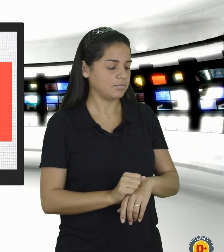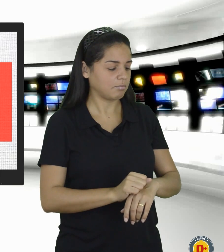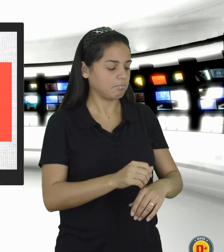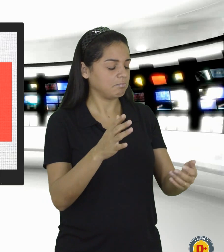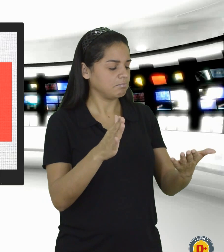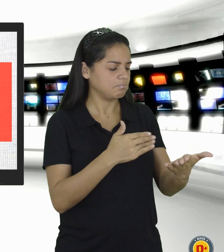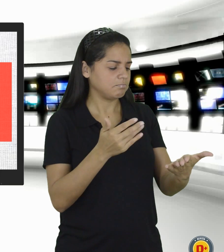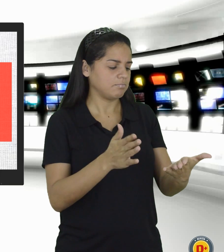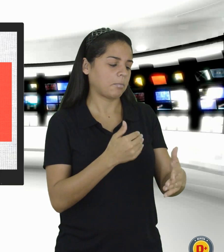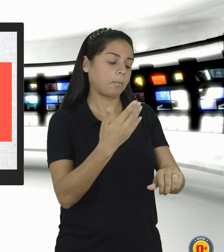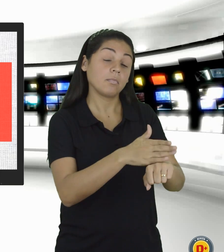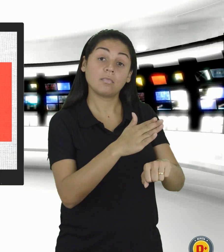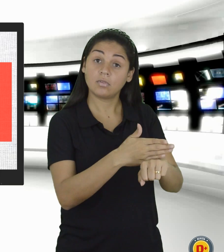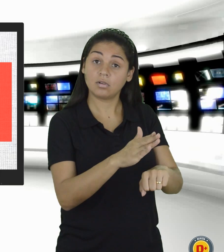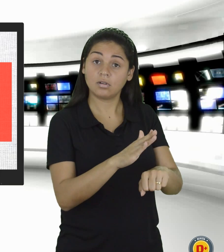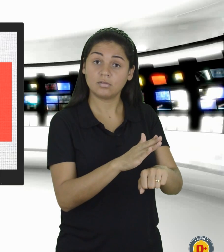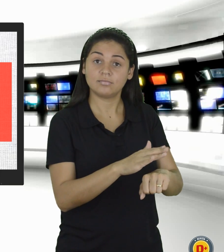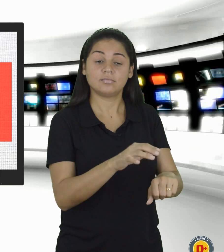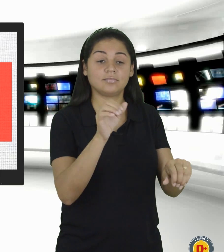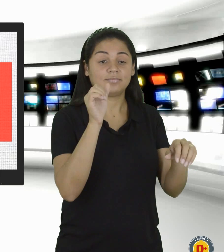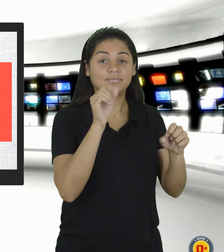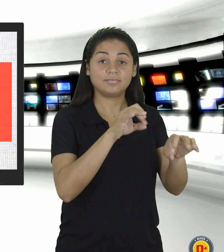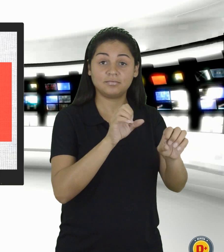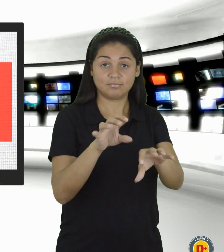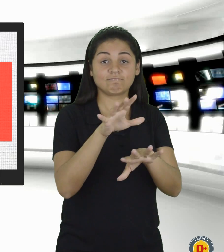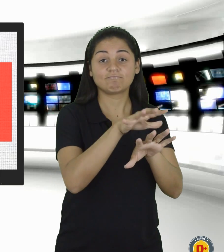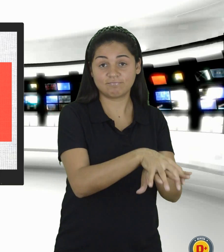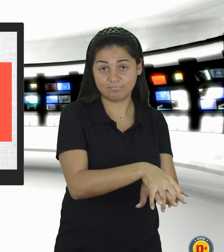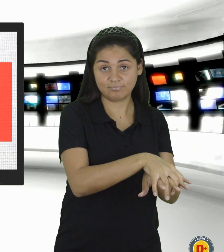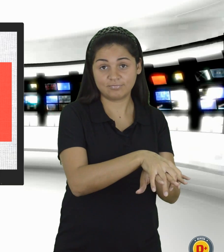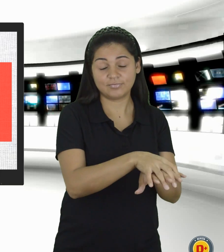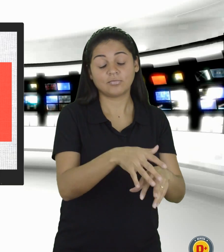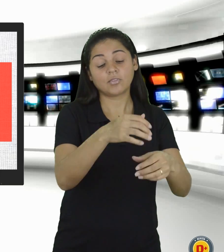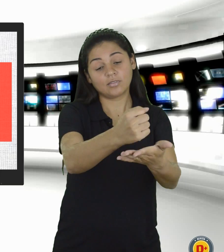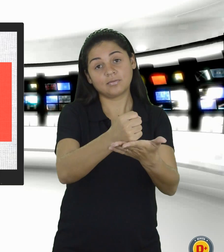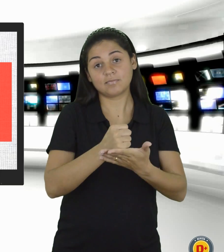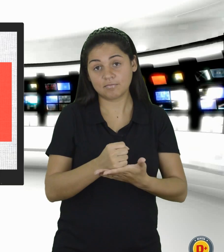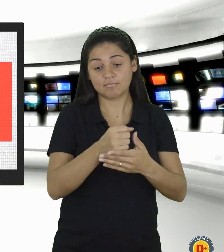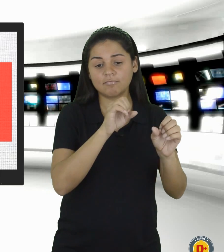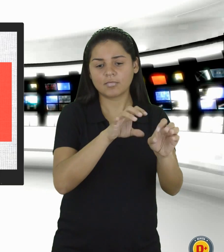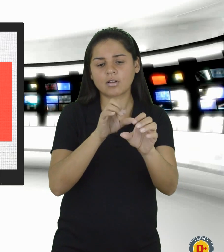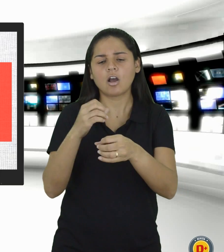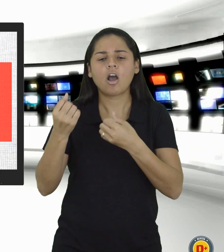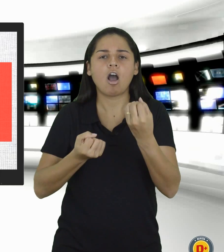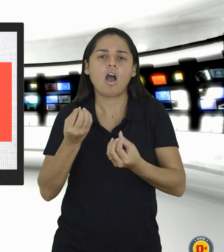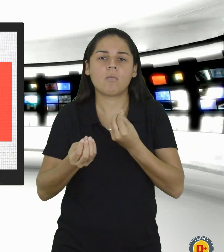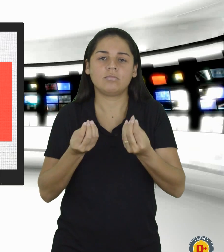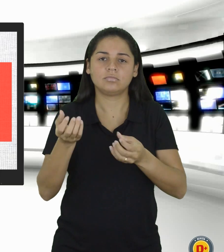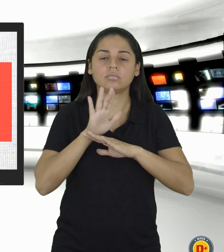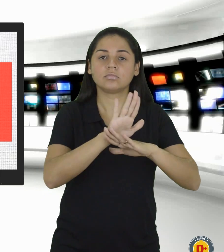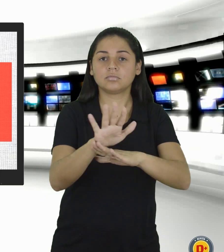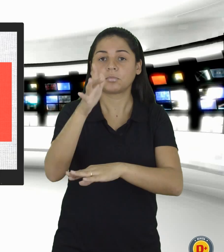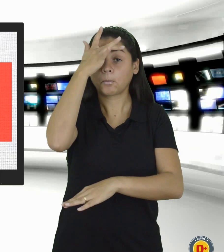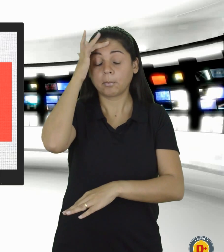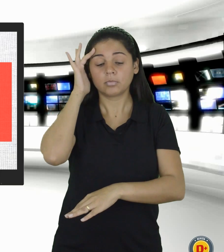Inclusiva. Em cada edição, essa seção traz orientações teóricas práticas sobre o trabalho do professor em sala de aula